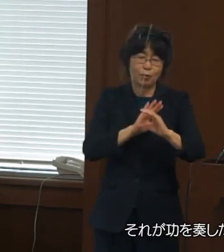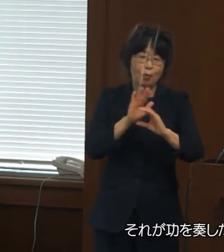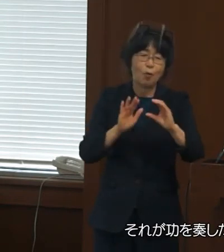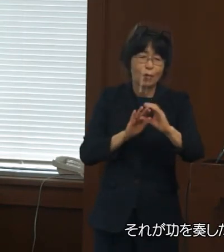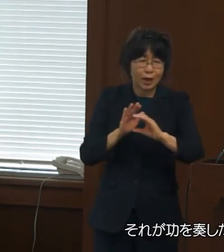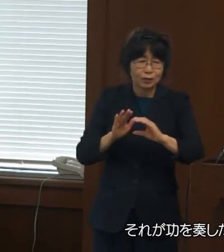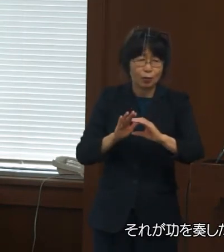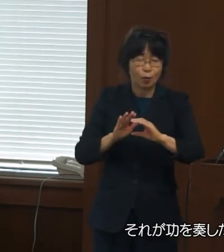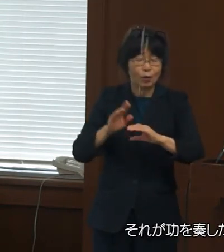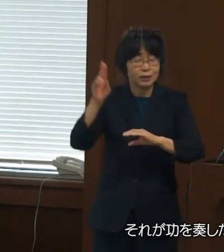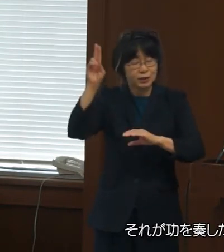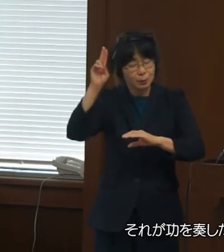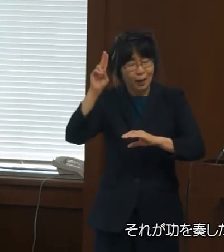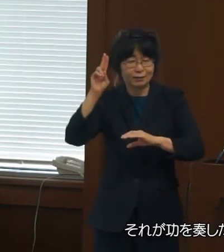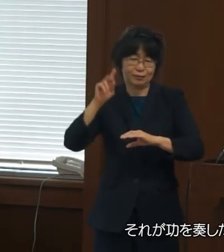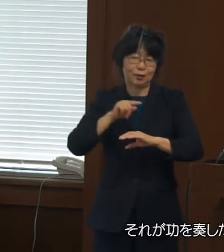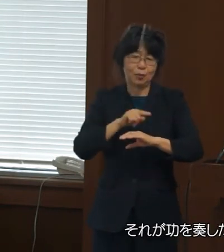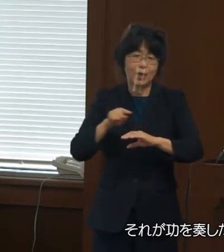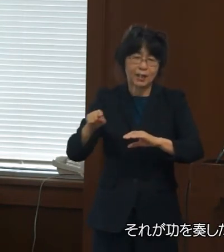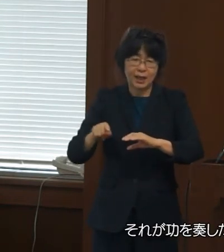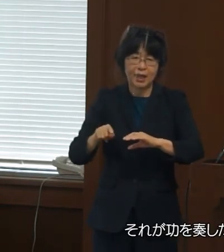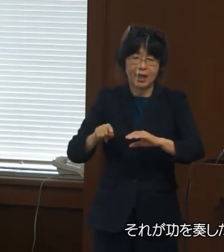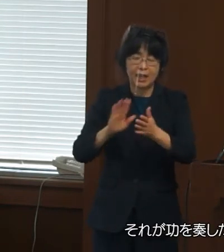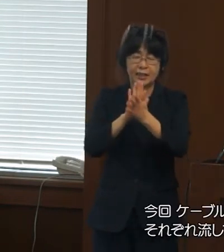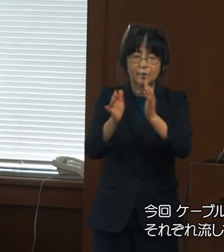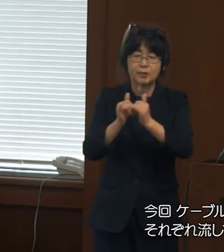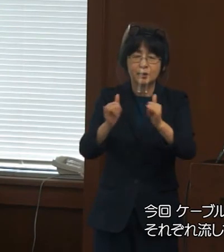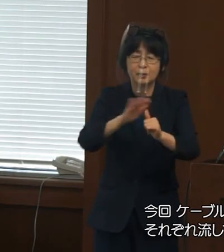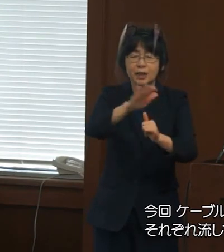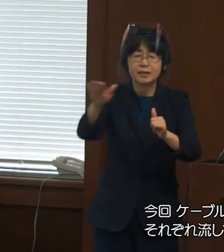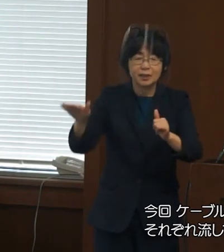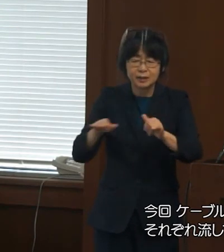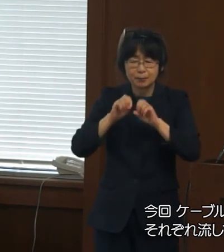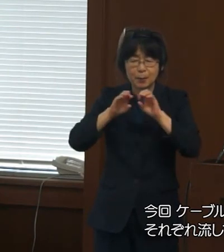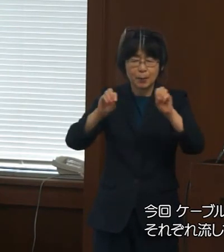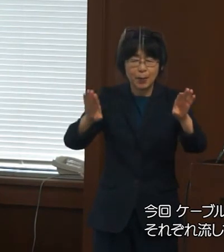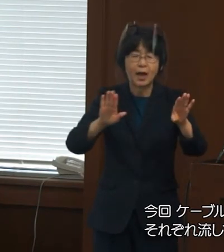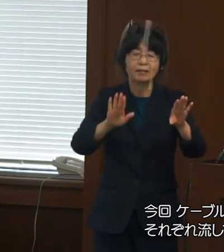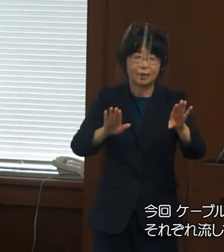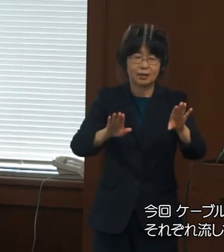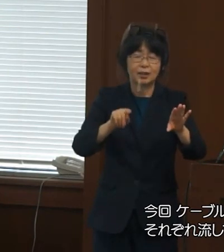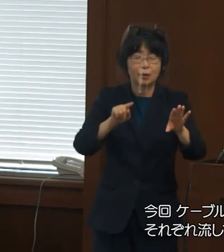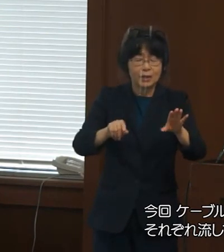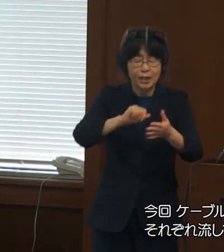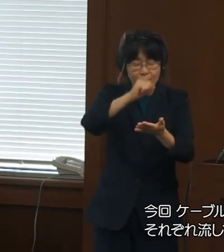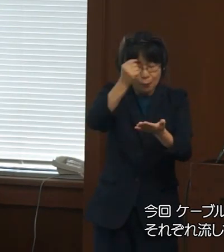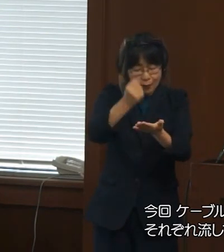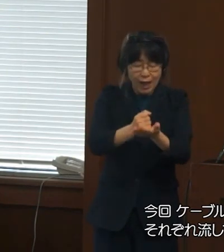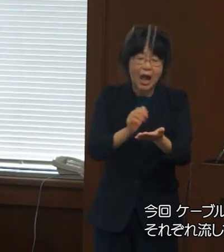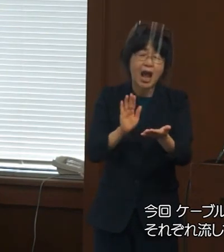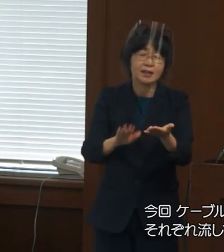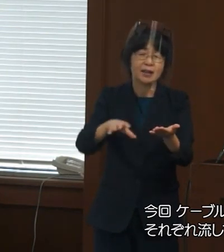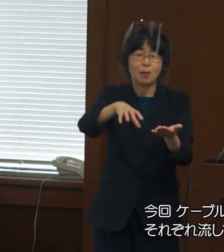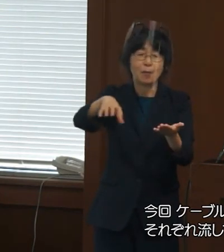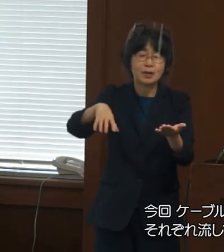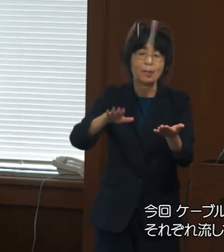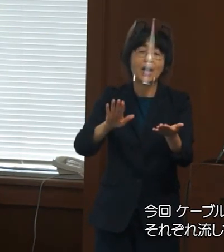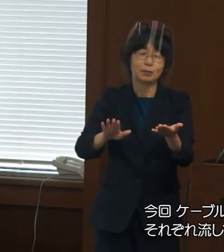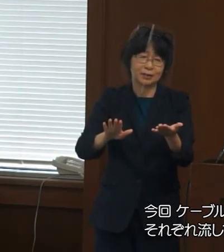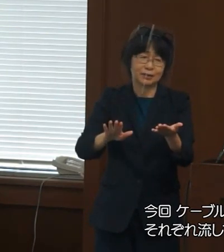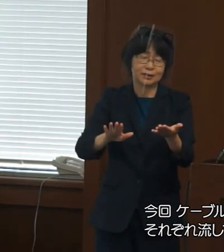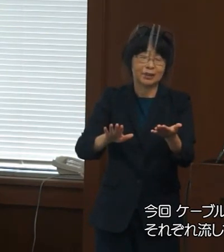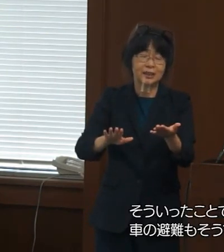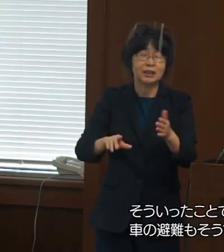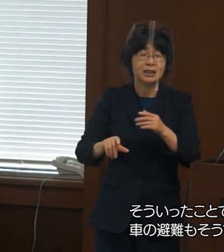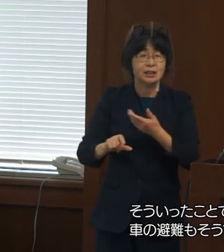が功を奏したところもありました。今回ケーブルテレビがですね、5回以上それぞれ流してくれたらしく